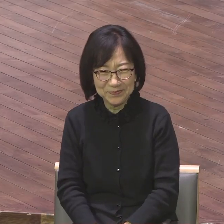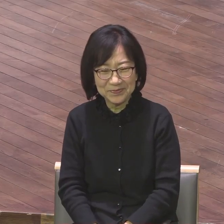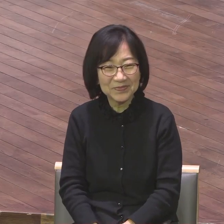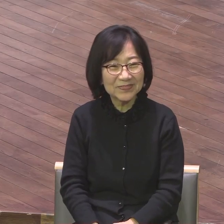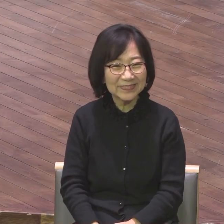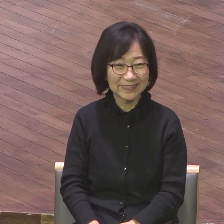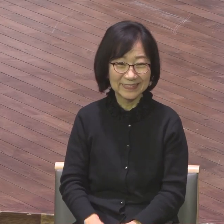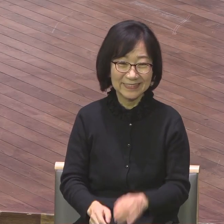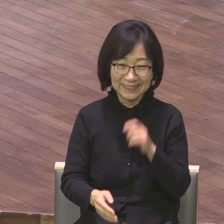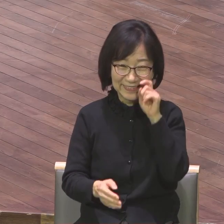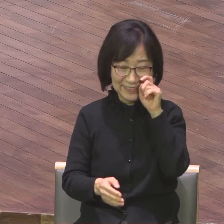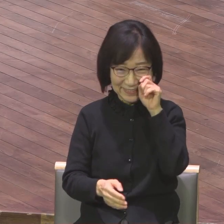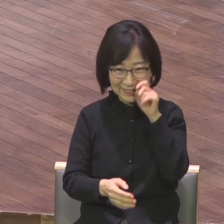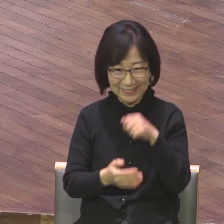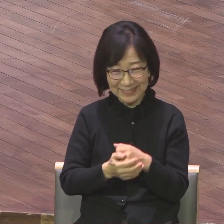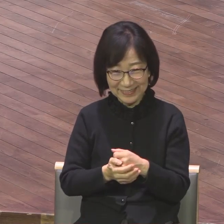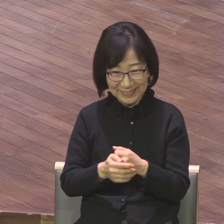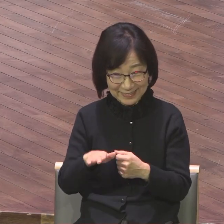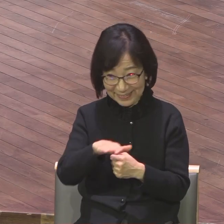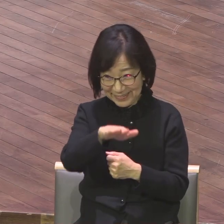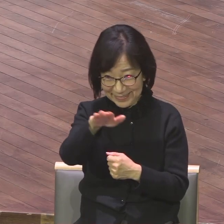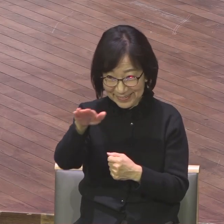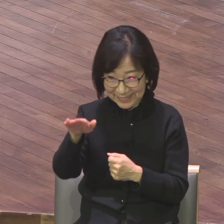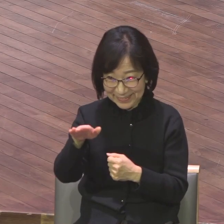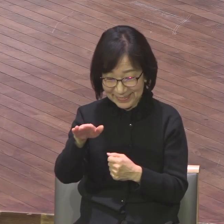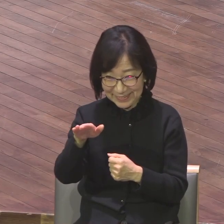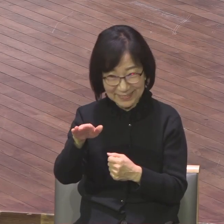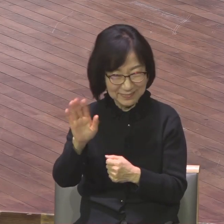여러분 가정 말고 다른 동네 이야기.